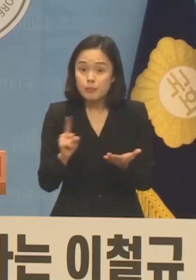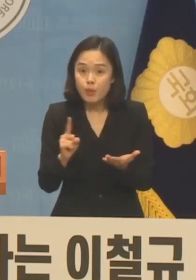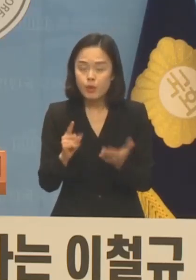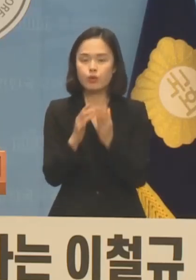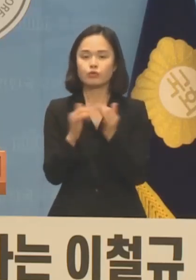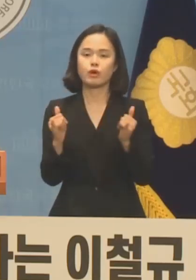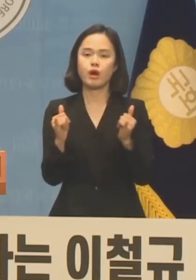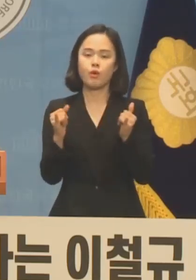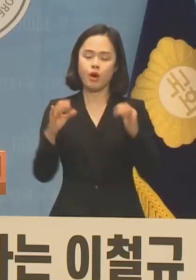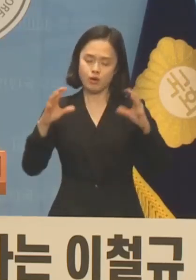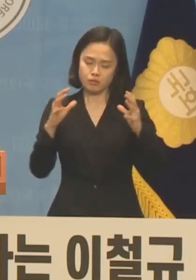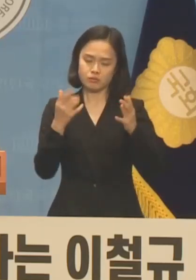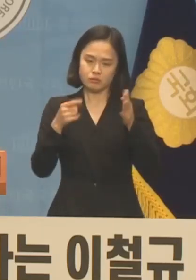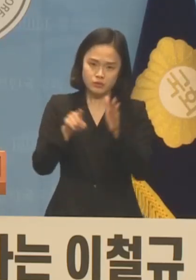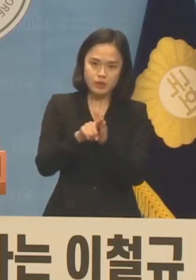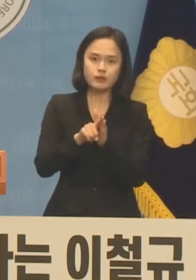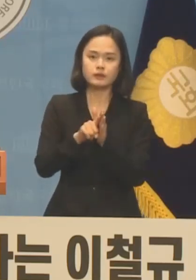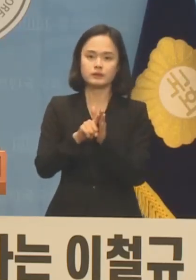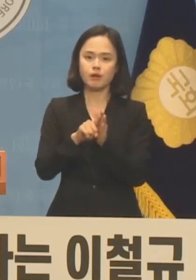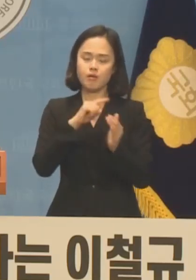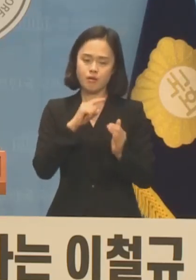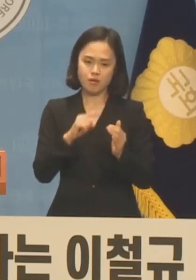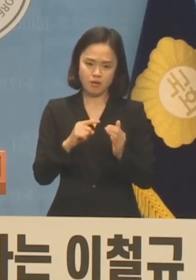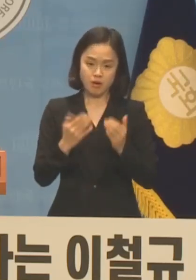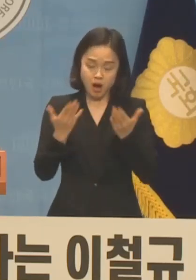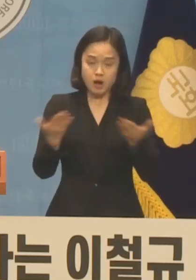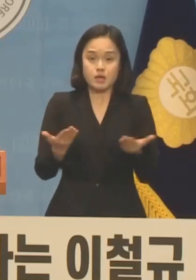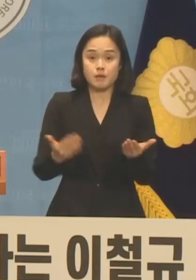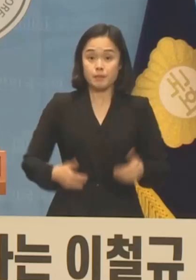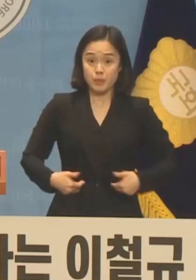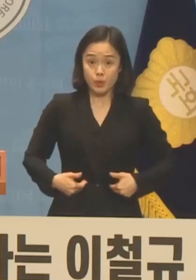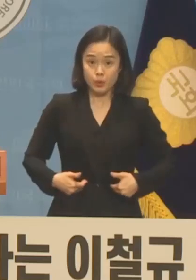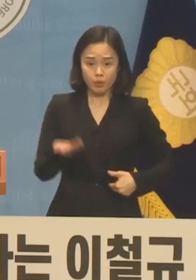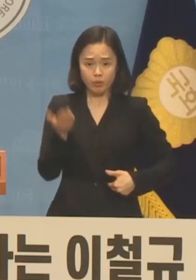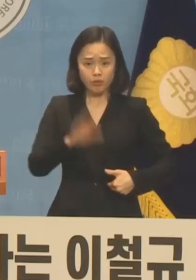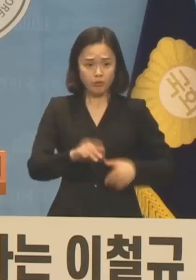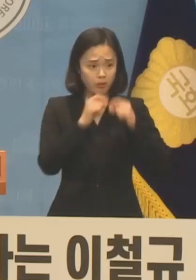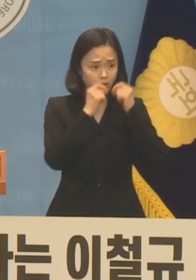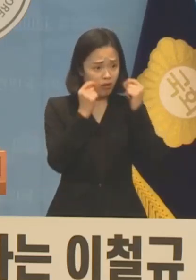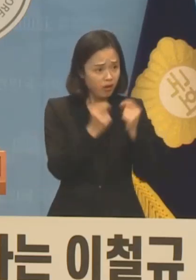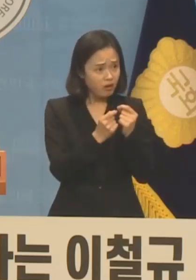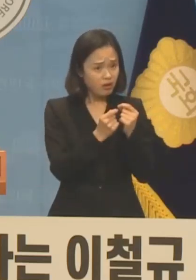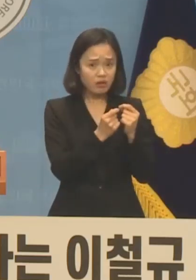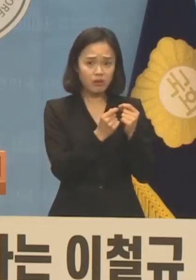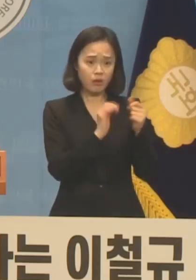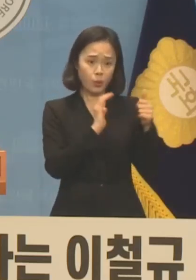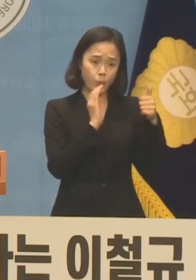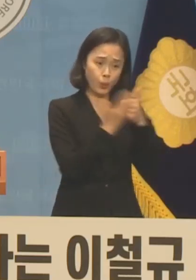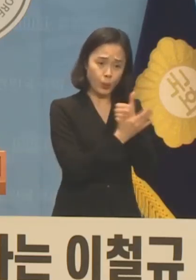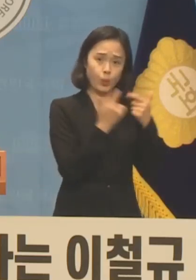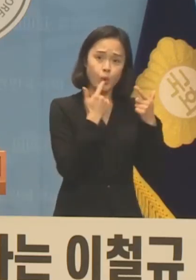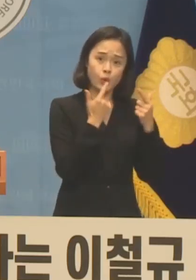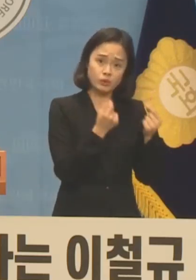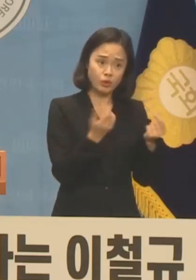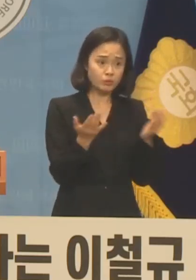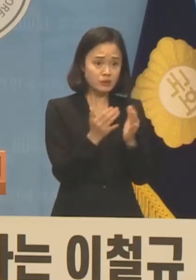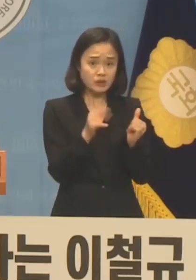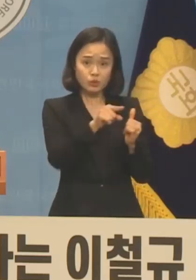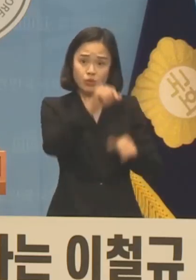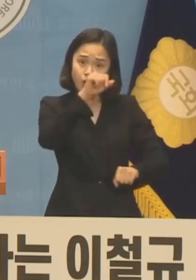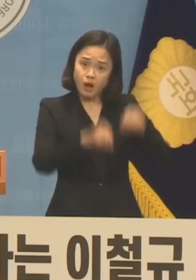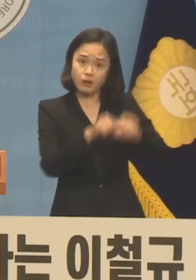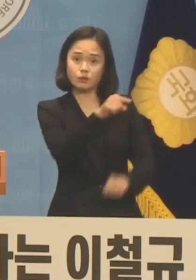최우선이며 대통령 개인 사설 경비업체 직원이 아닙니다. 그런데 대통령 경호처는 다수의 대통령 경호처 직원